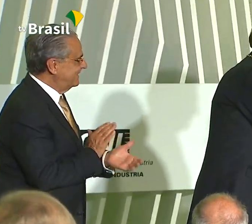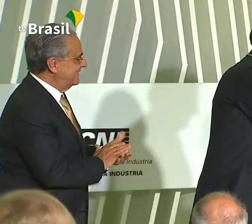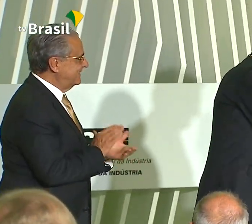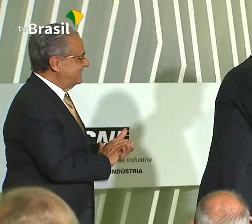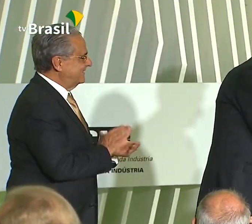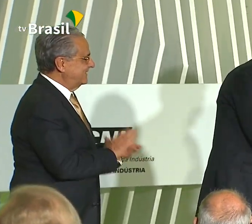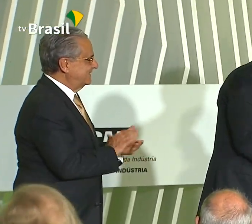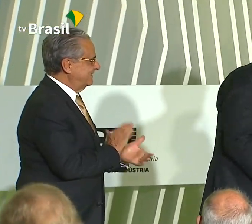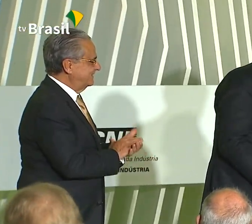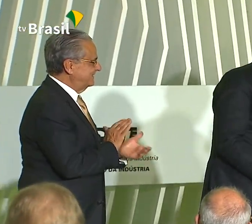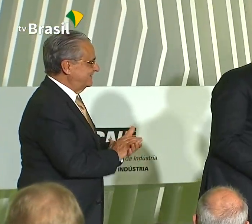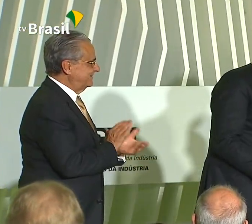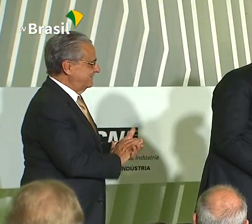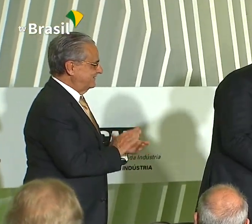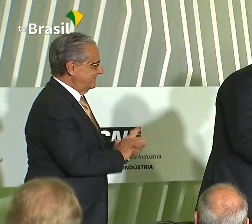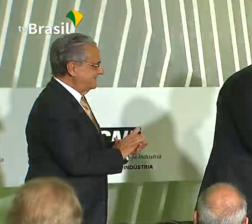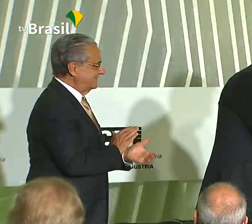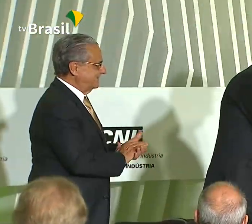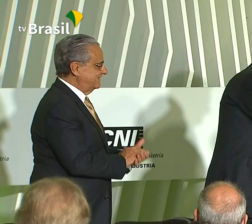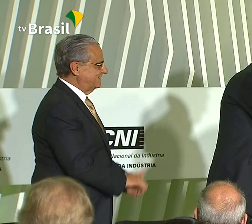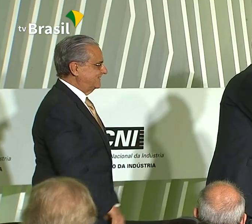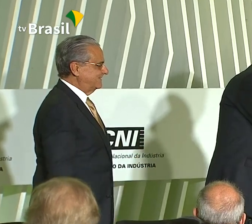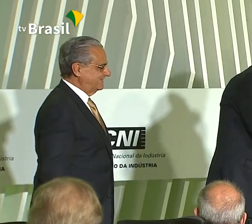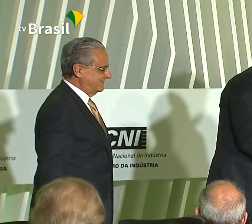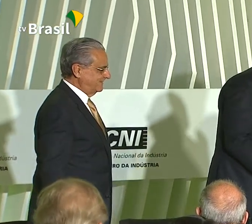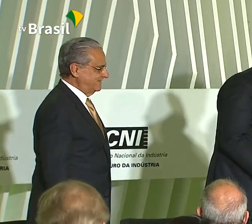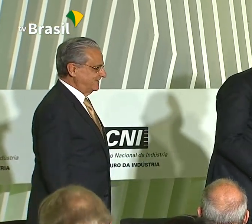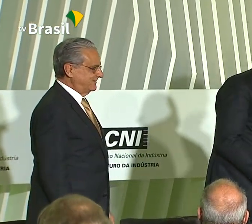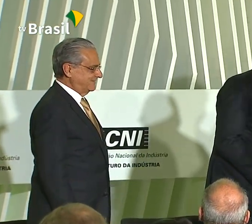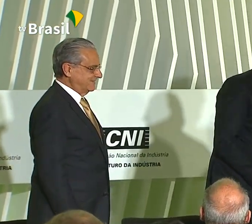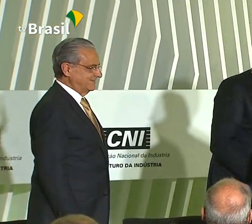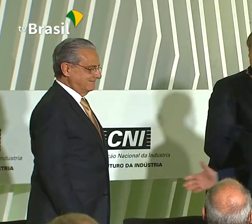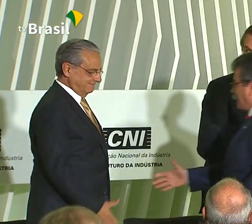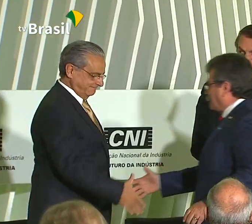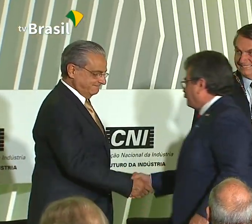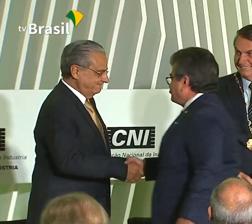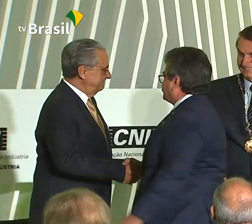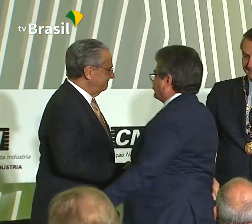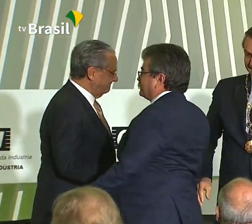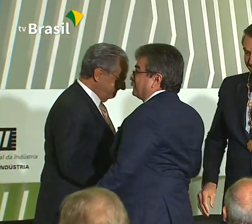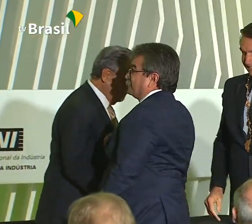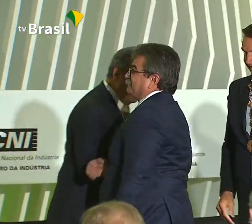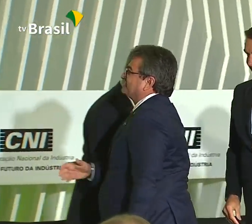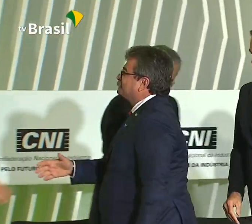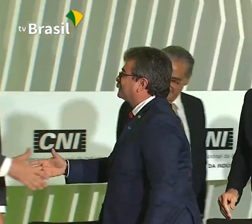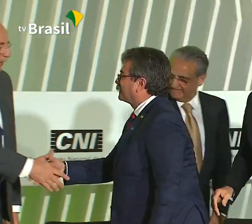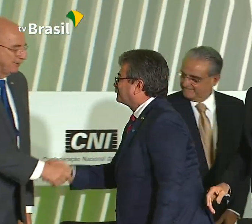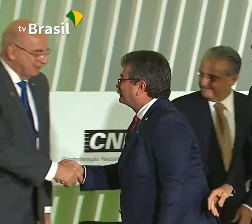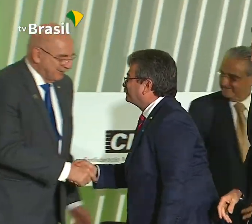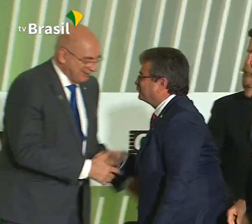senhoras e senhores com a palavra o presidente da república jair bonsonaro